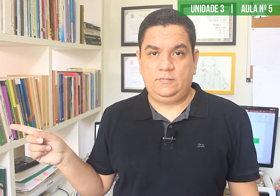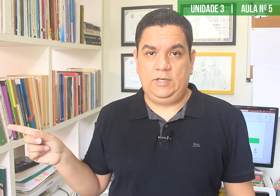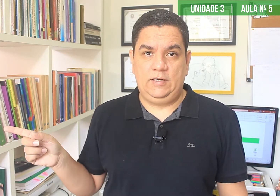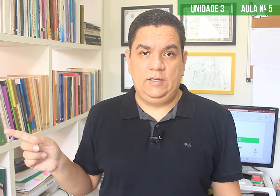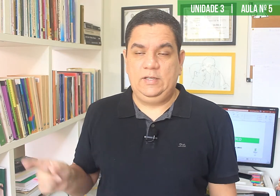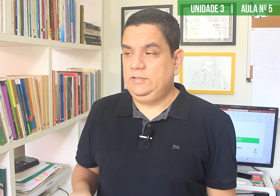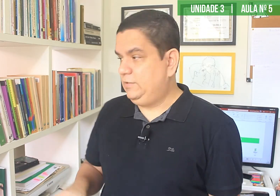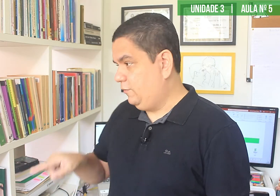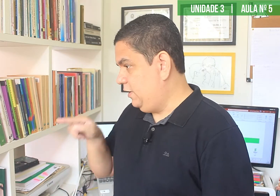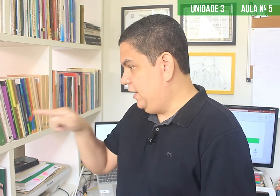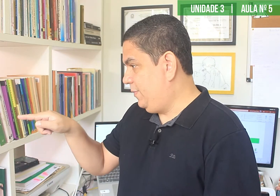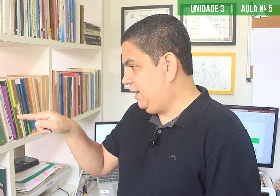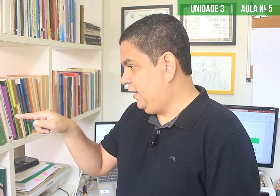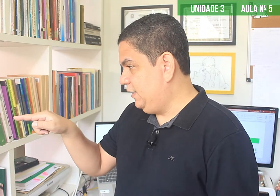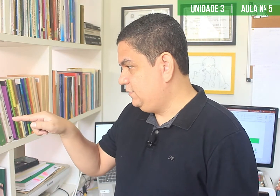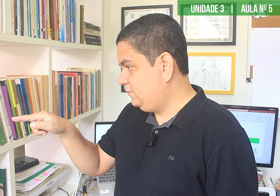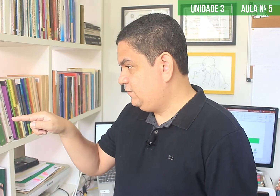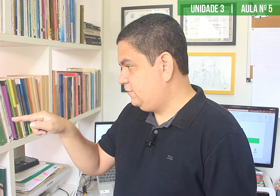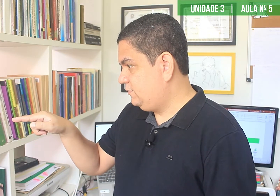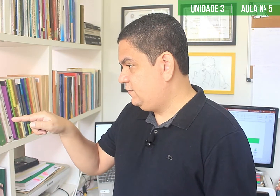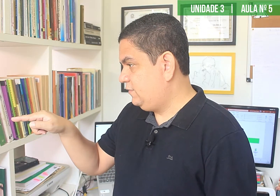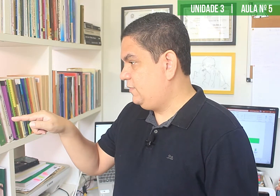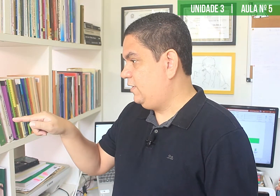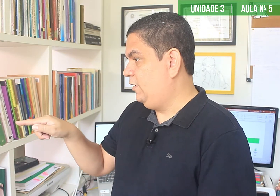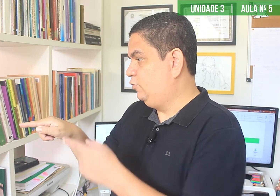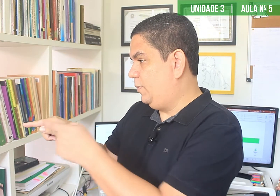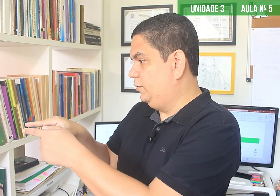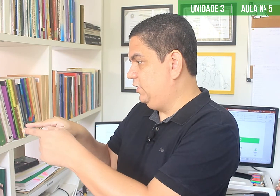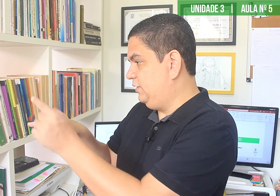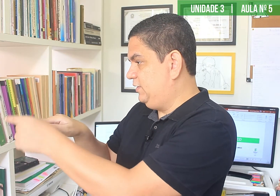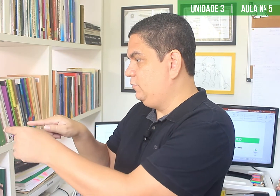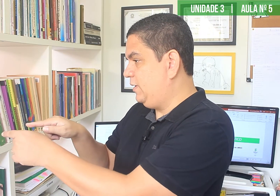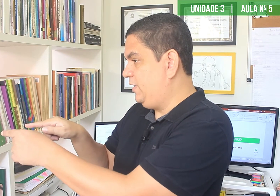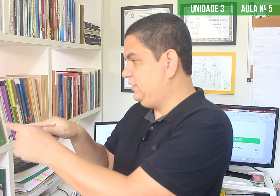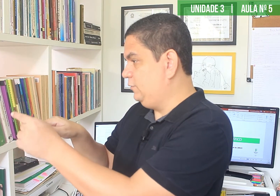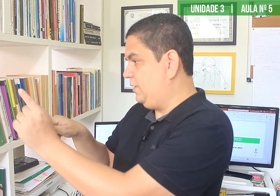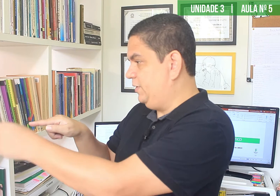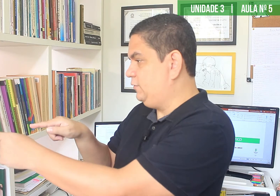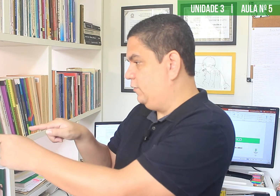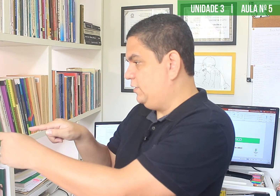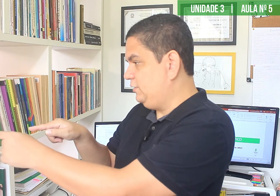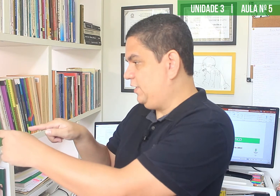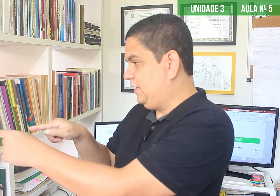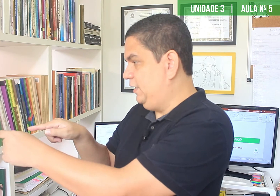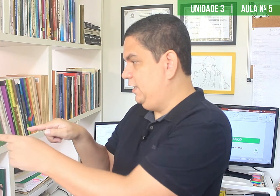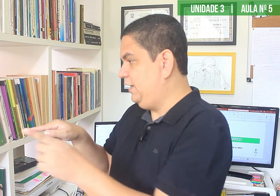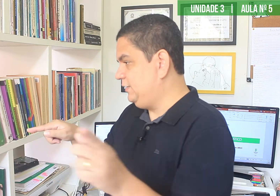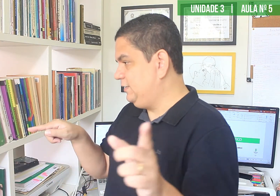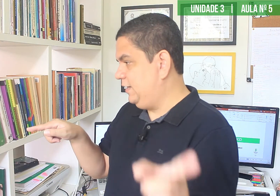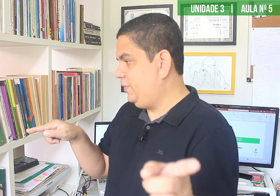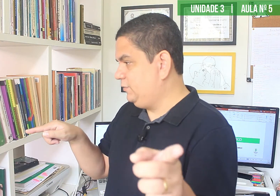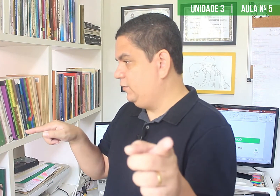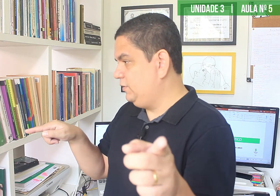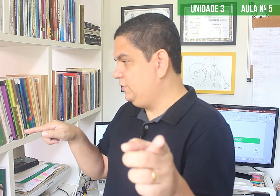Tá? Se eu olhar para cá, eu estou apontando a minha segunda pessoa está aqui e a terceira pessoa está